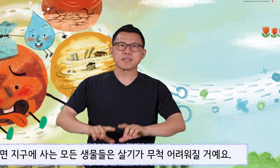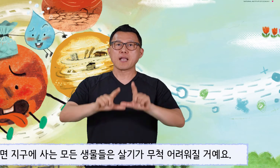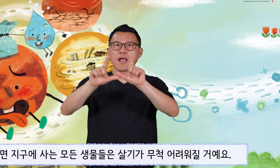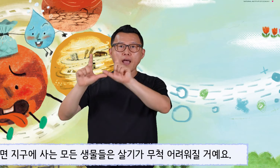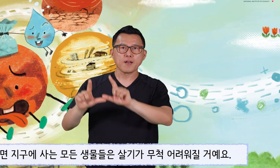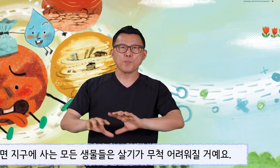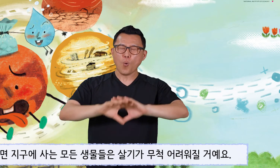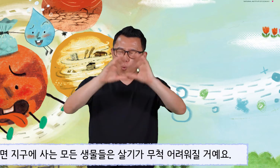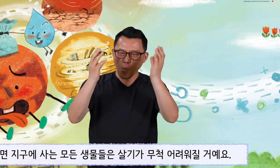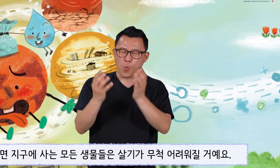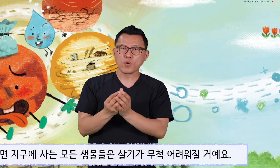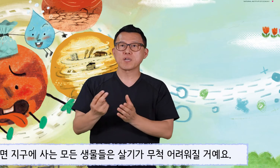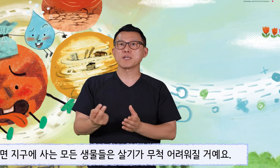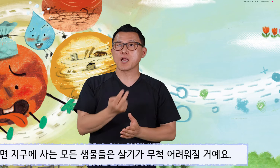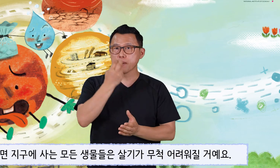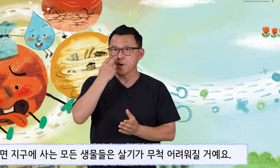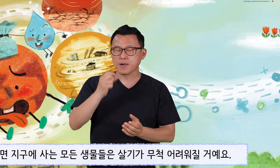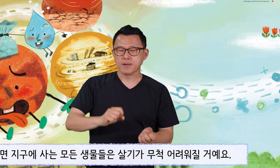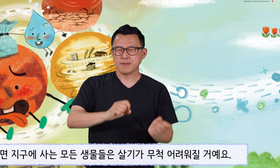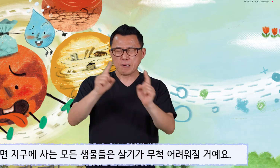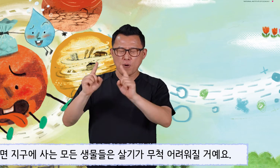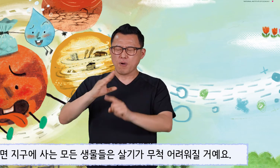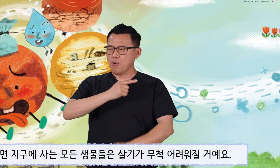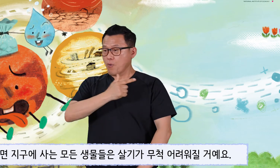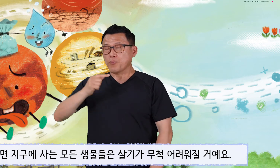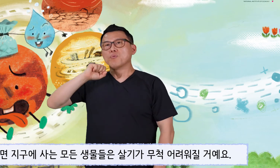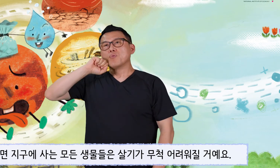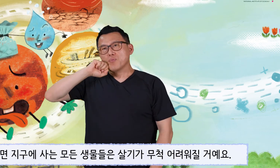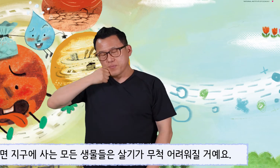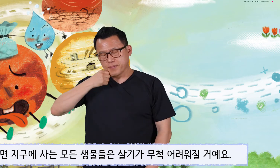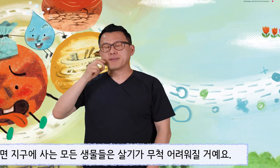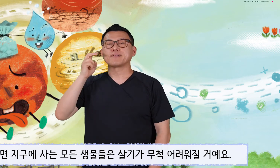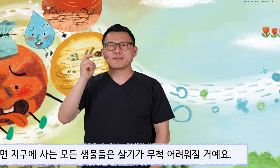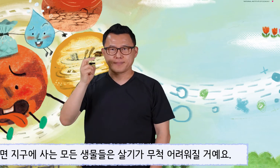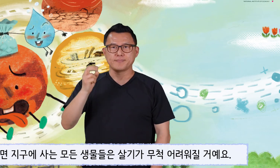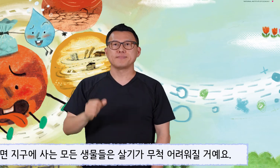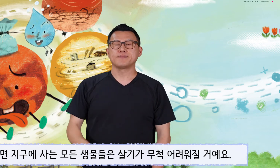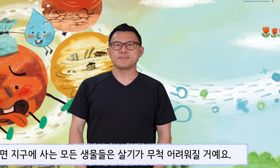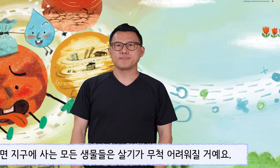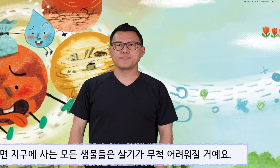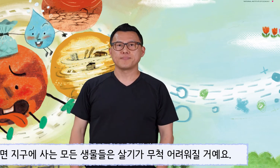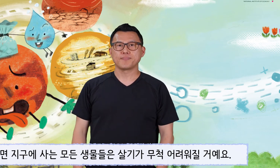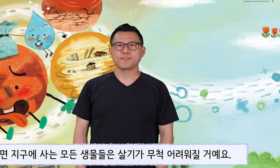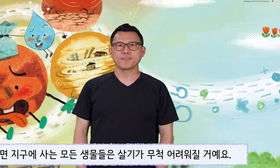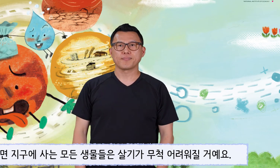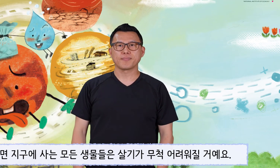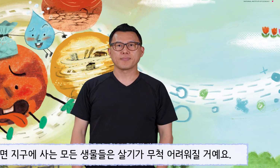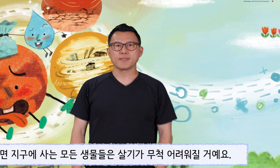그러면 지구에 사는 모든 생물들은 살기가 무척 어려워질 거예요.